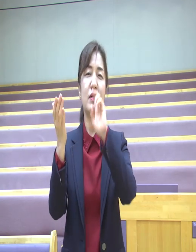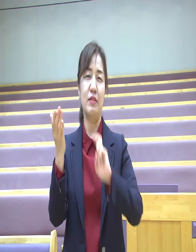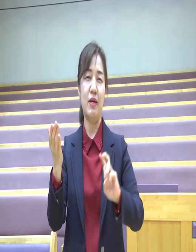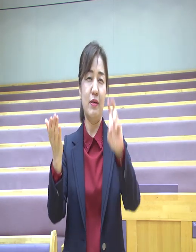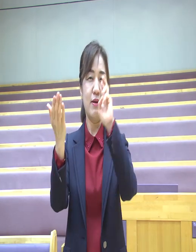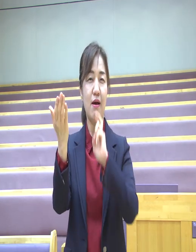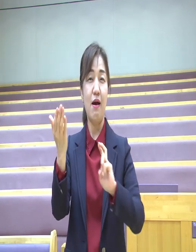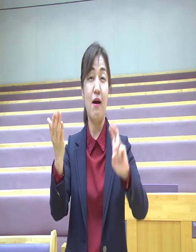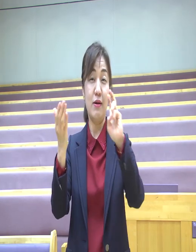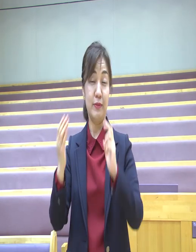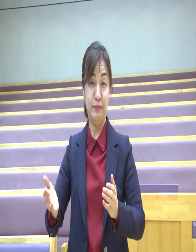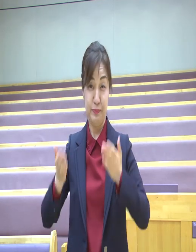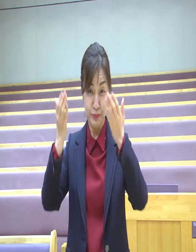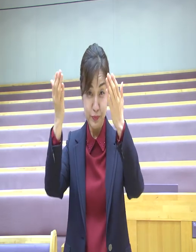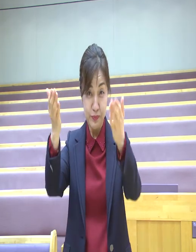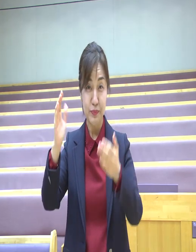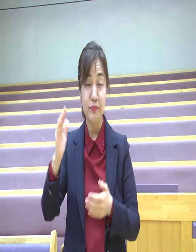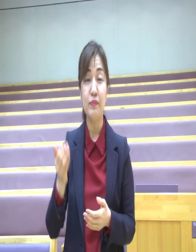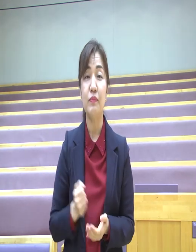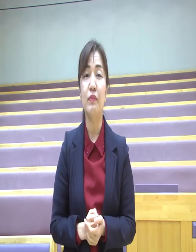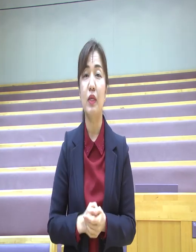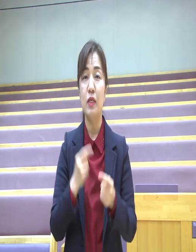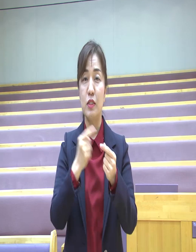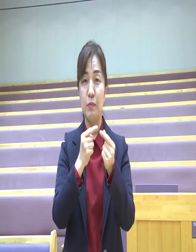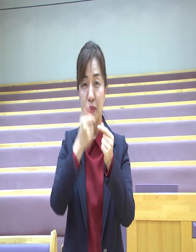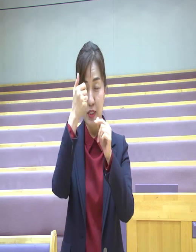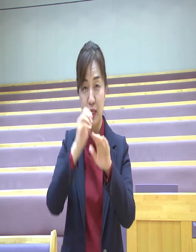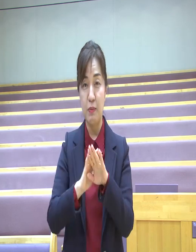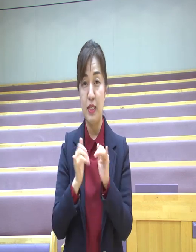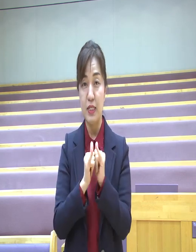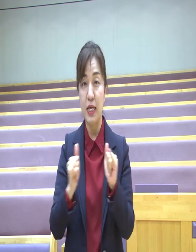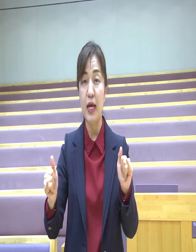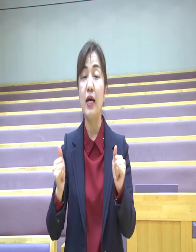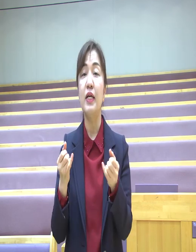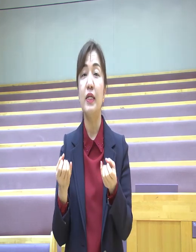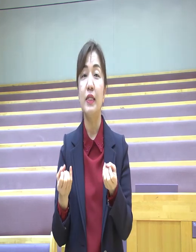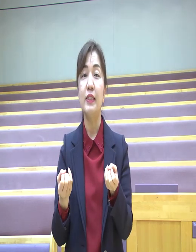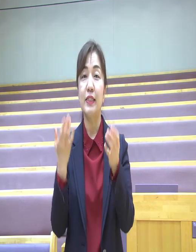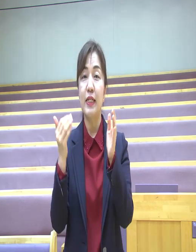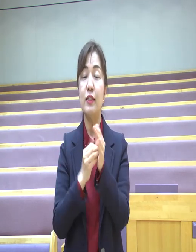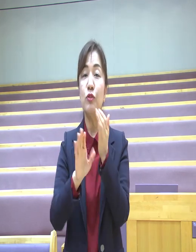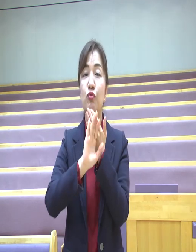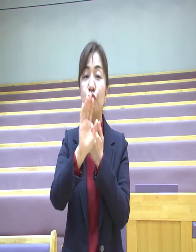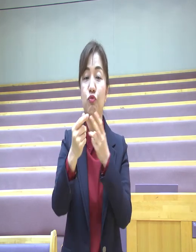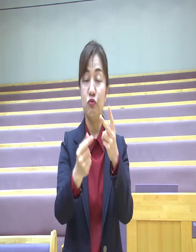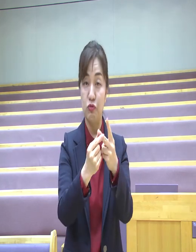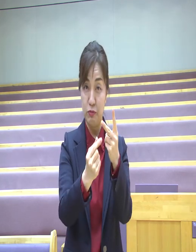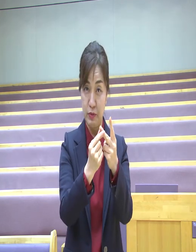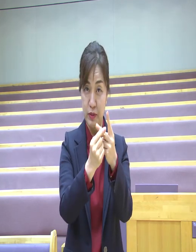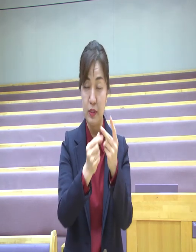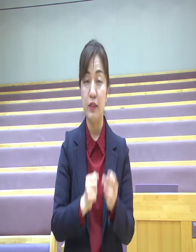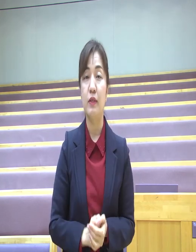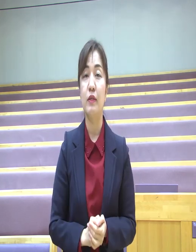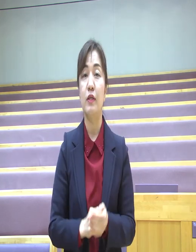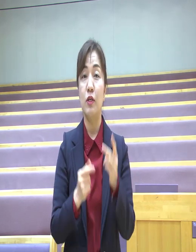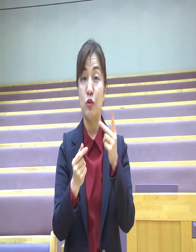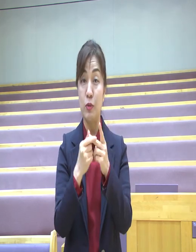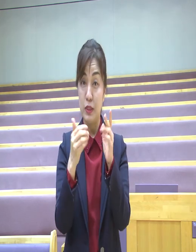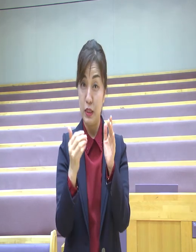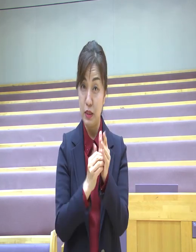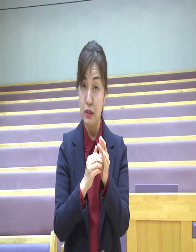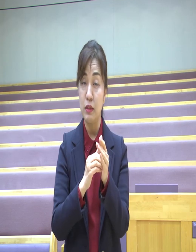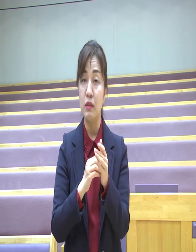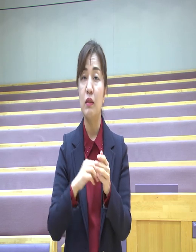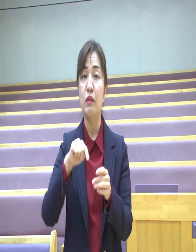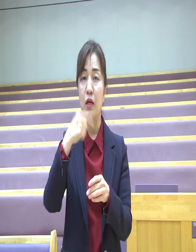감사 찬양을 불렀습니다. 첫 번째 예배자들의 희생 제사가 끝나면 두 번째가 진행되고 두